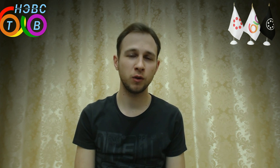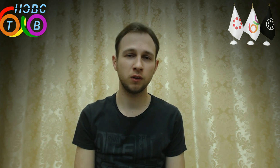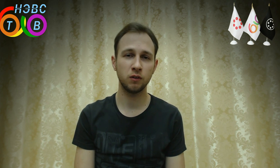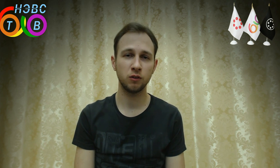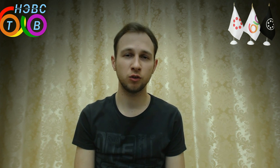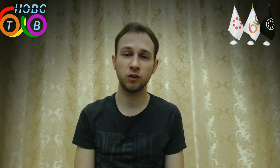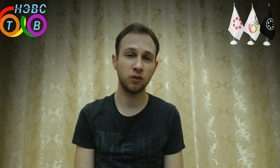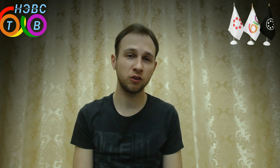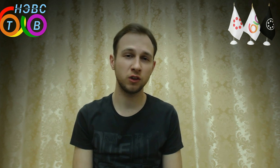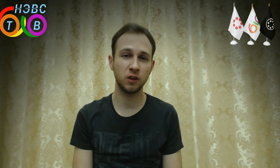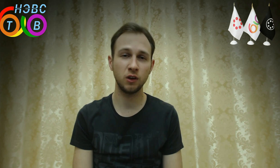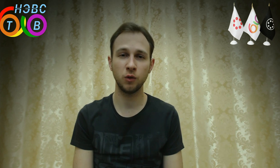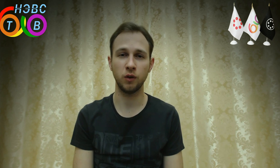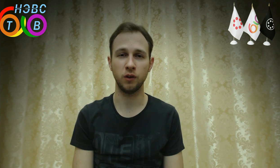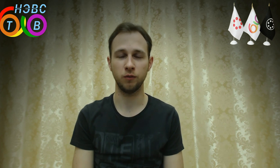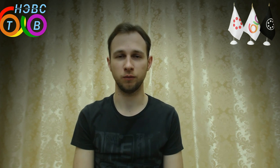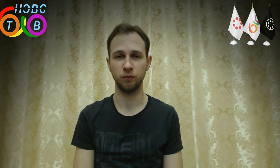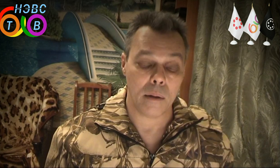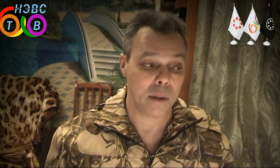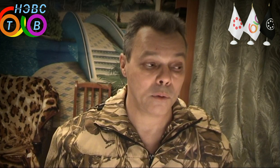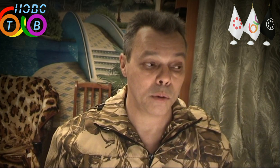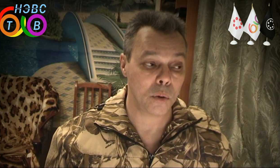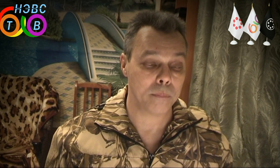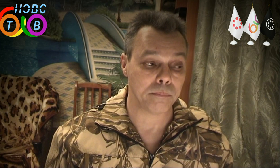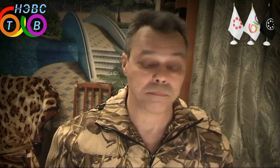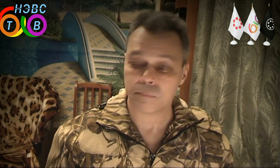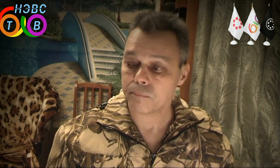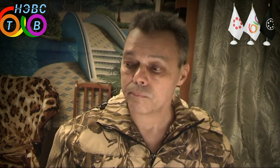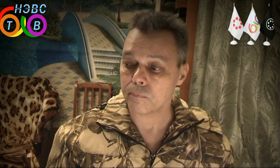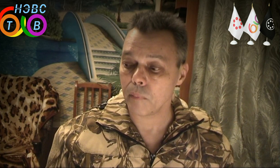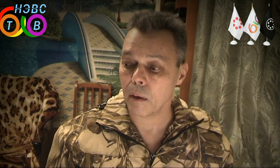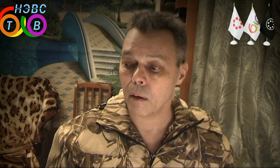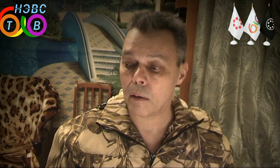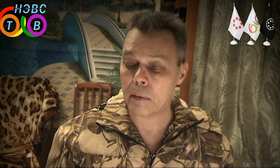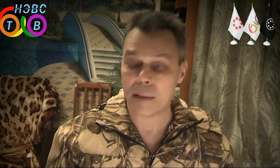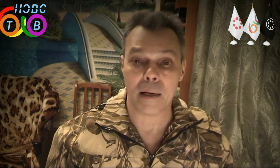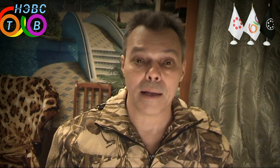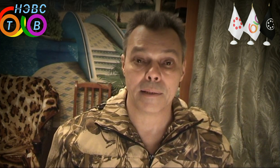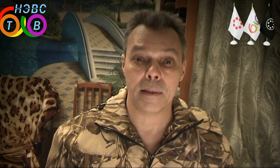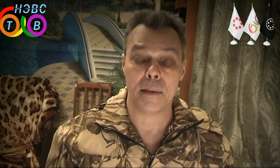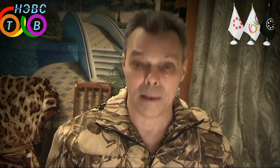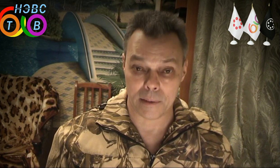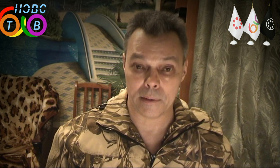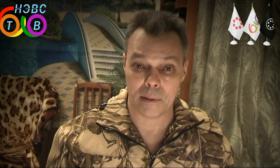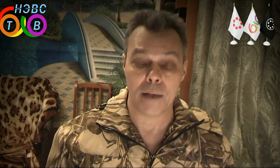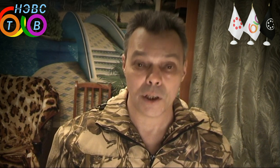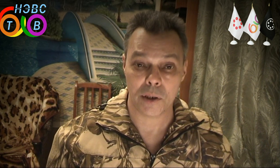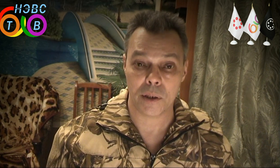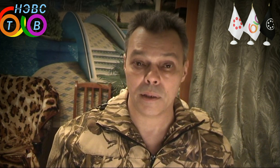происходит что-то совершенно иное? Дело в том, что реинкарнации есть, конечно же,